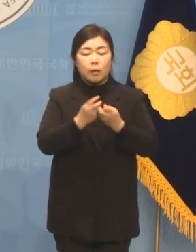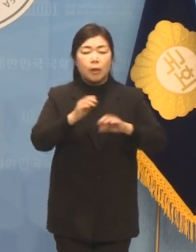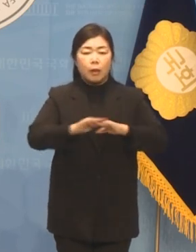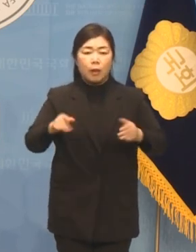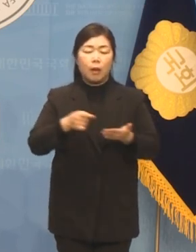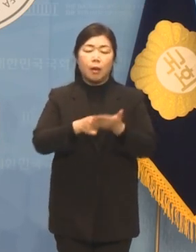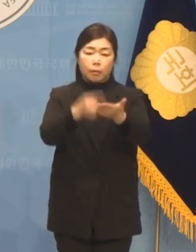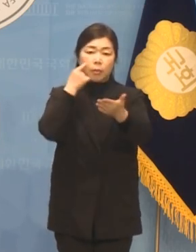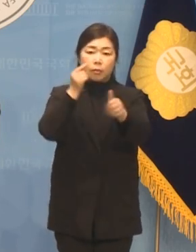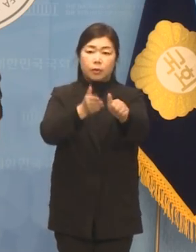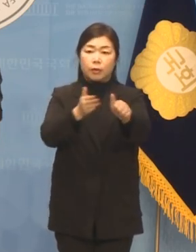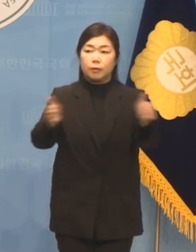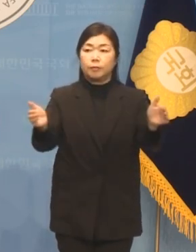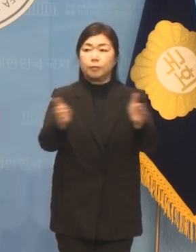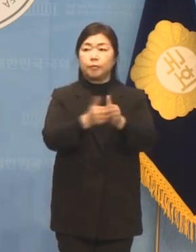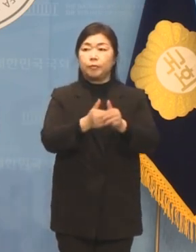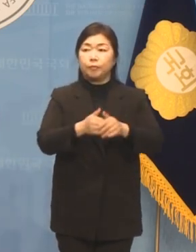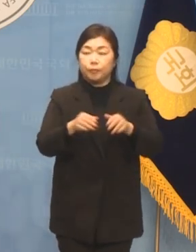바랍니다